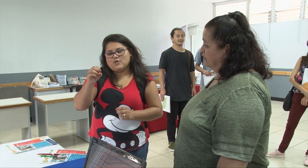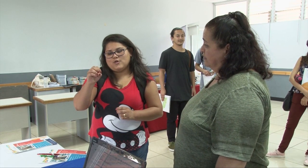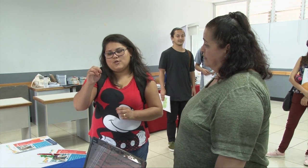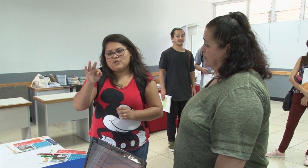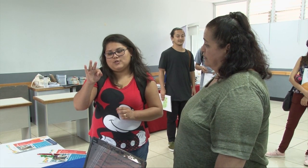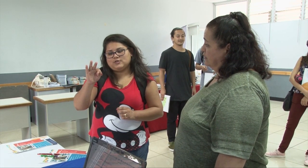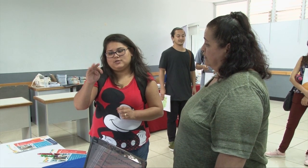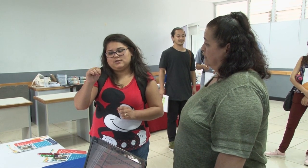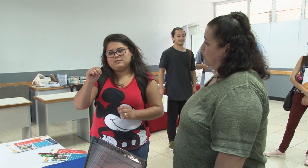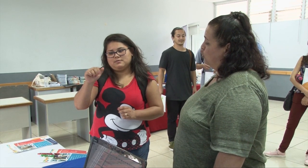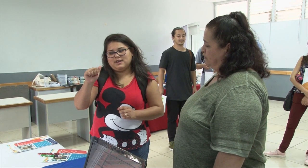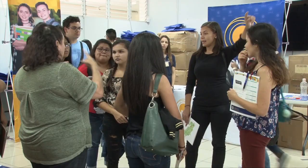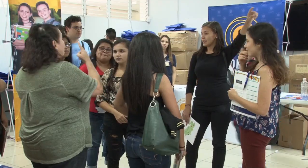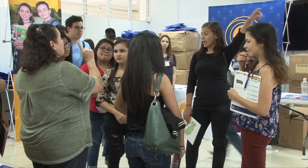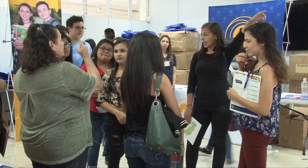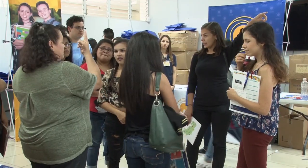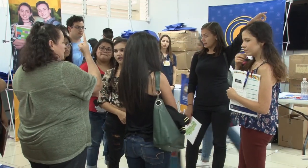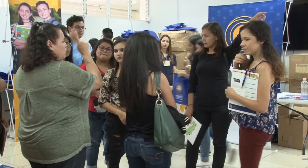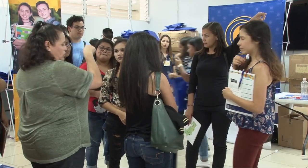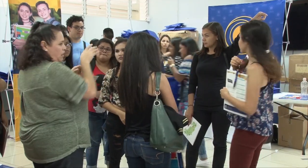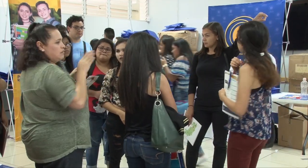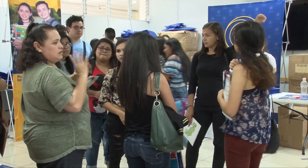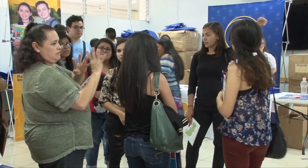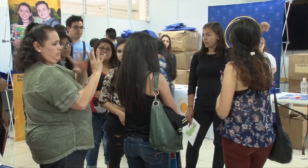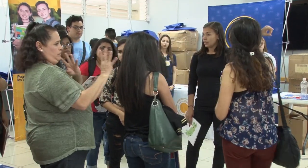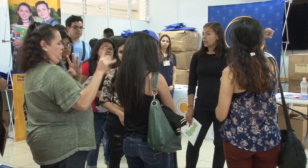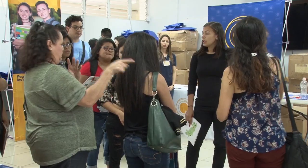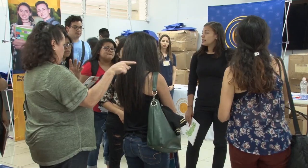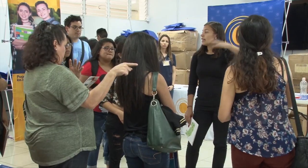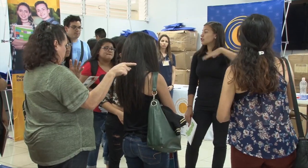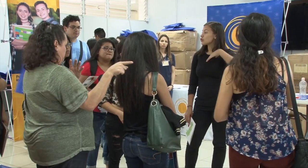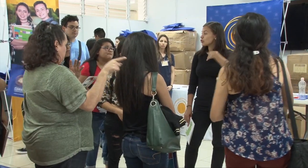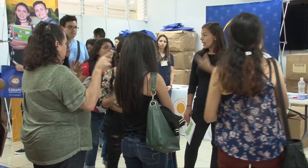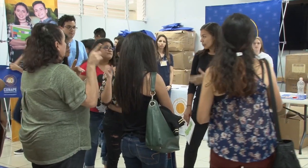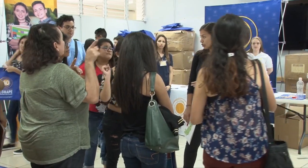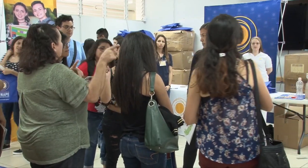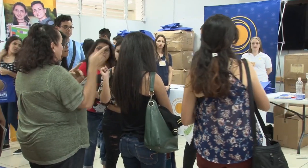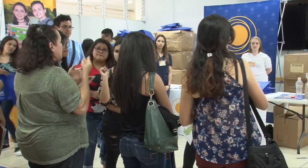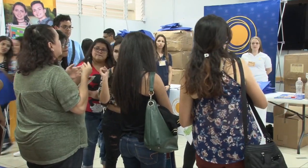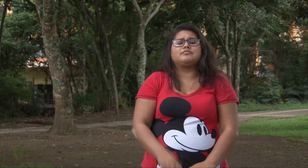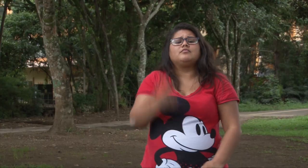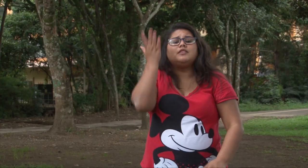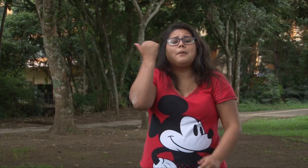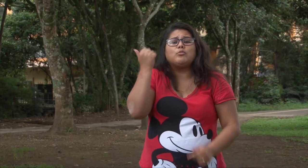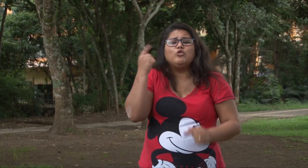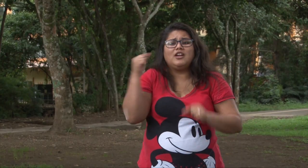sordera no fue ningún impedimento gracias a las visitas guiadas con la ayuda de intérpretes